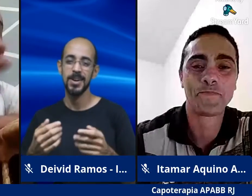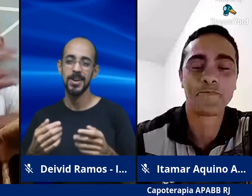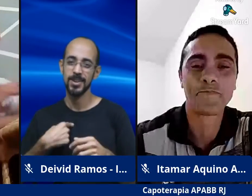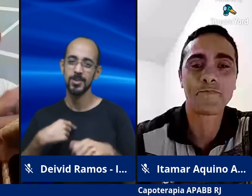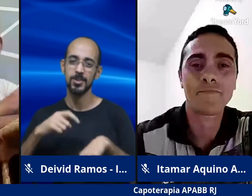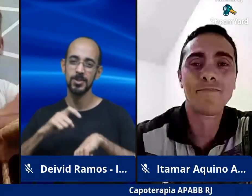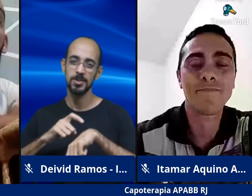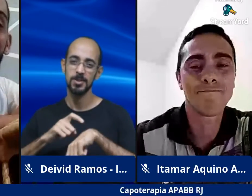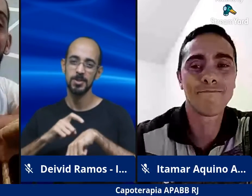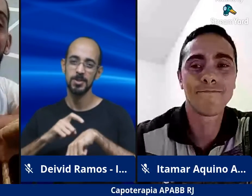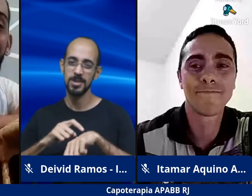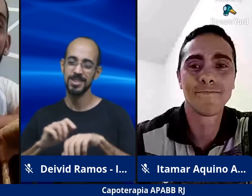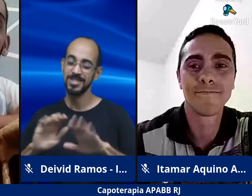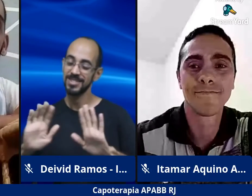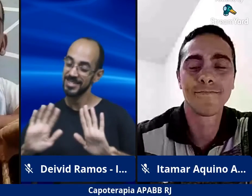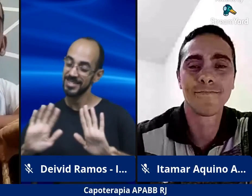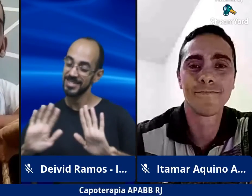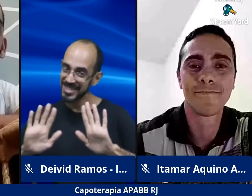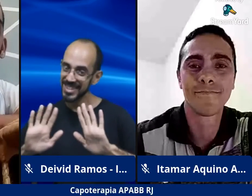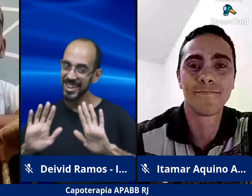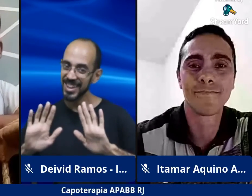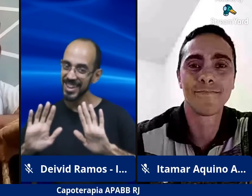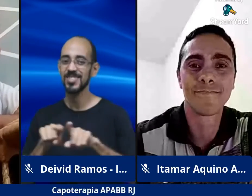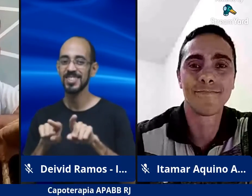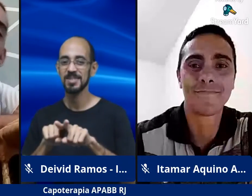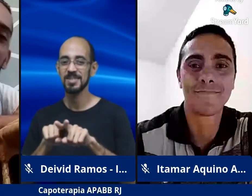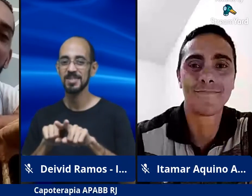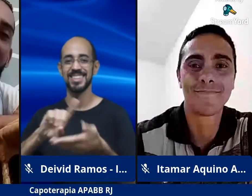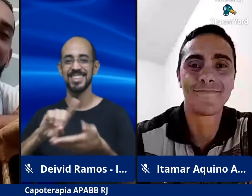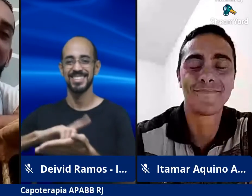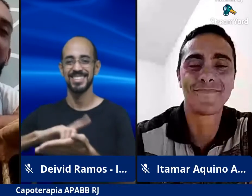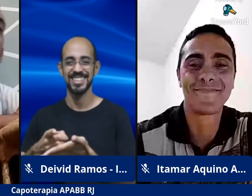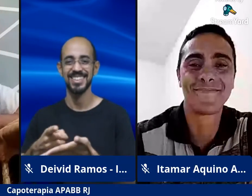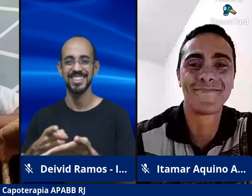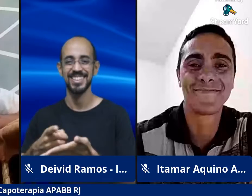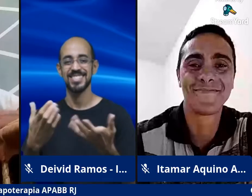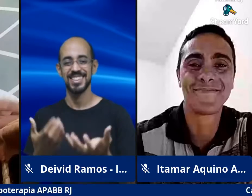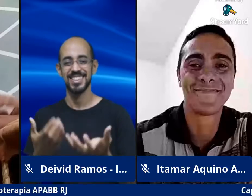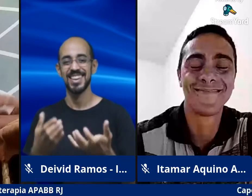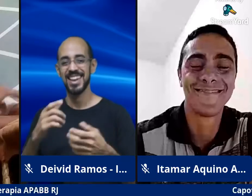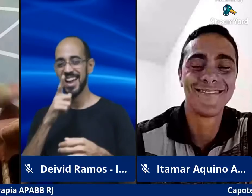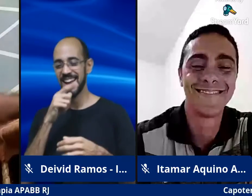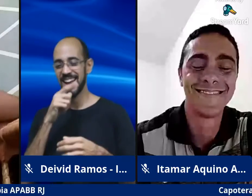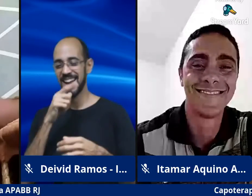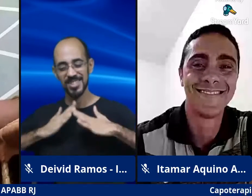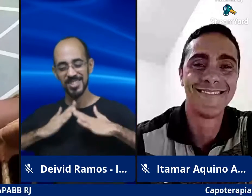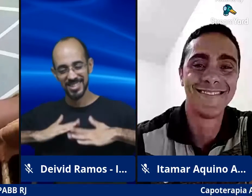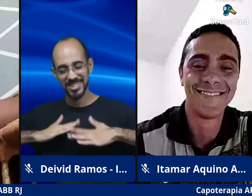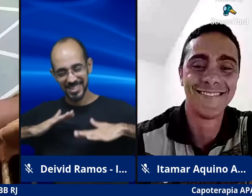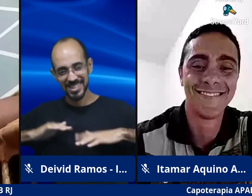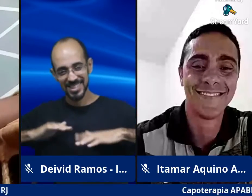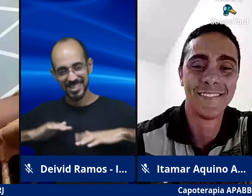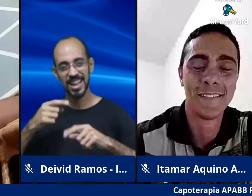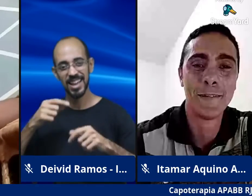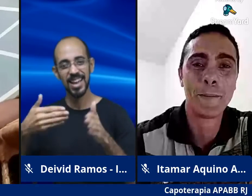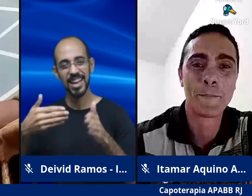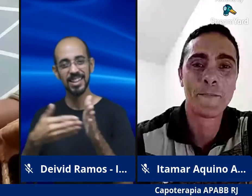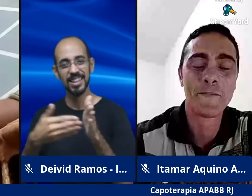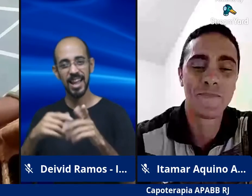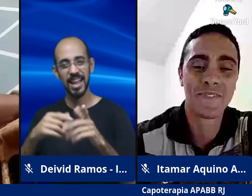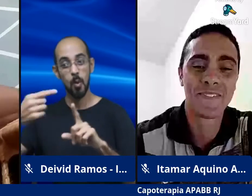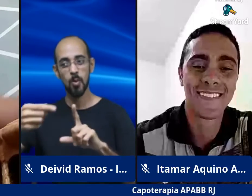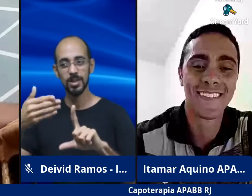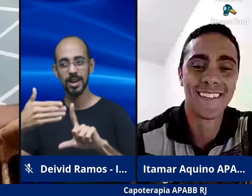eu ir saindo. David também com certeza quer tomar uma aguinha, né, e eu vejo vocês na próxima live. Tá bom, Itamar? Tá contigo, meu